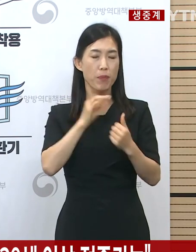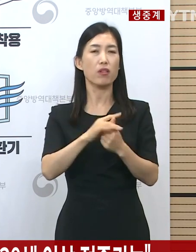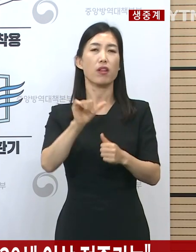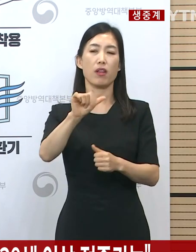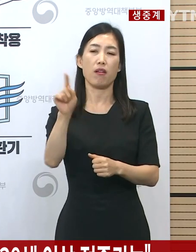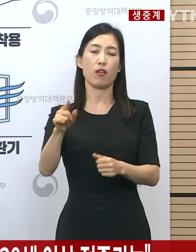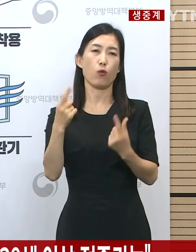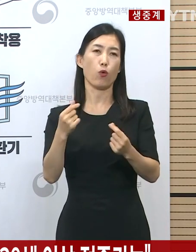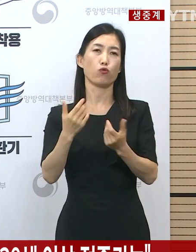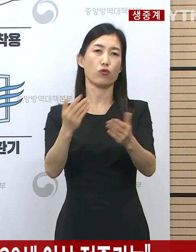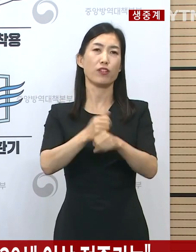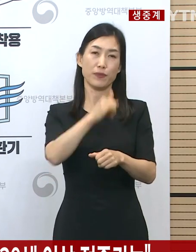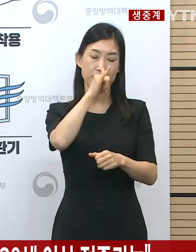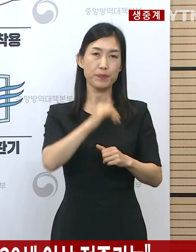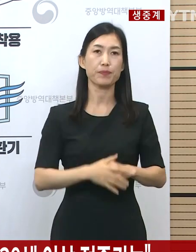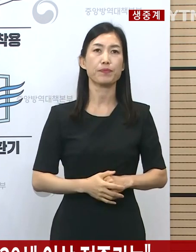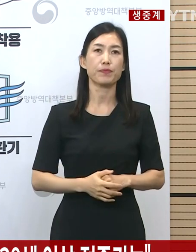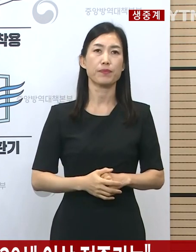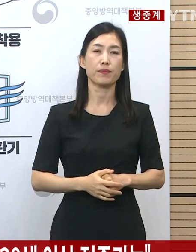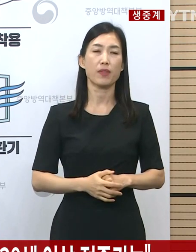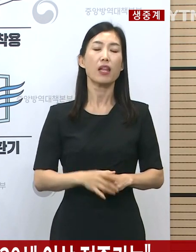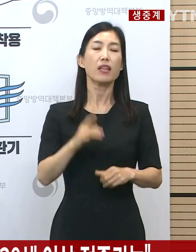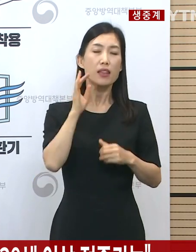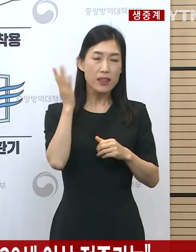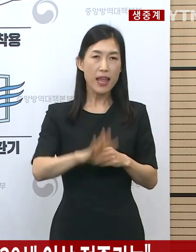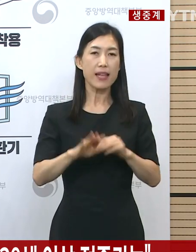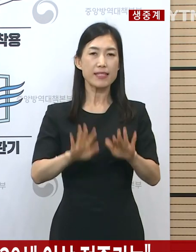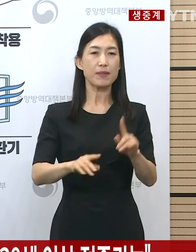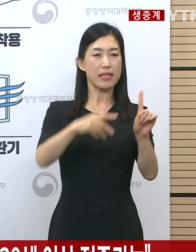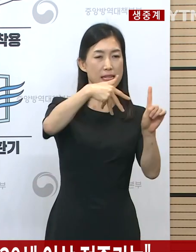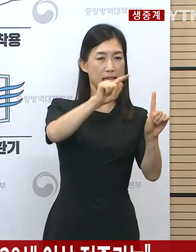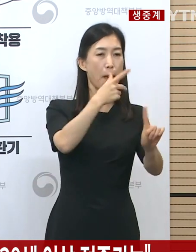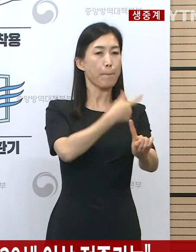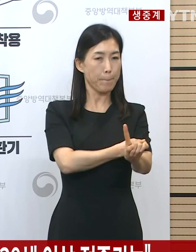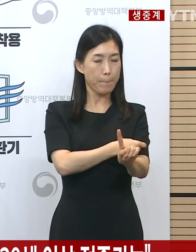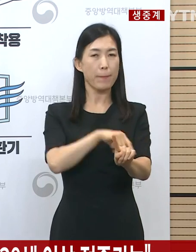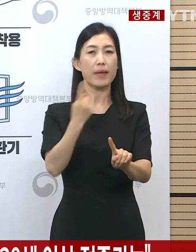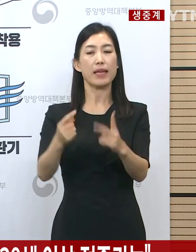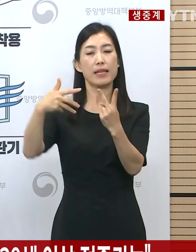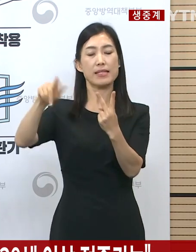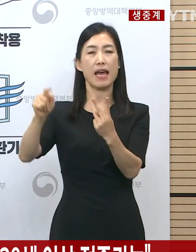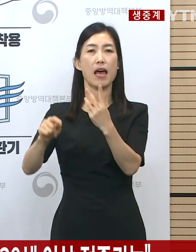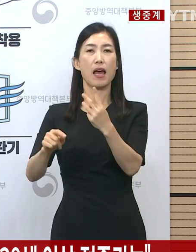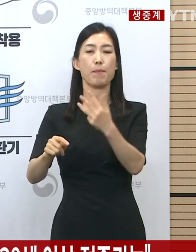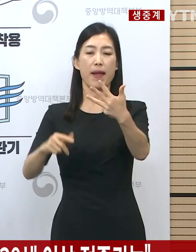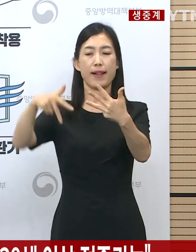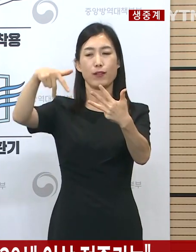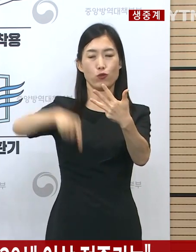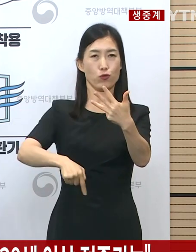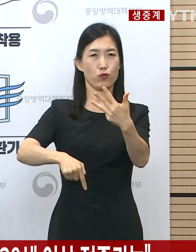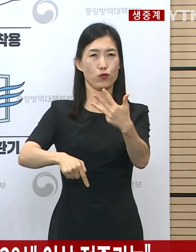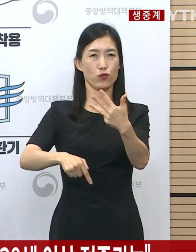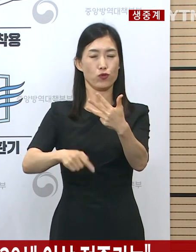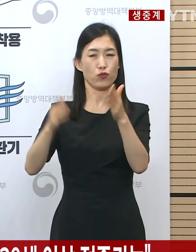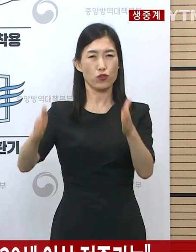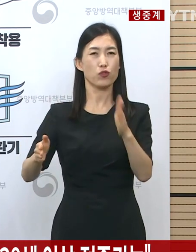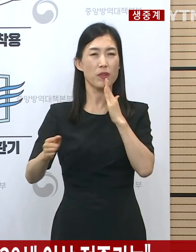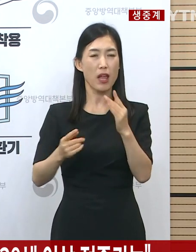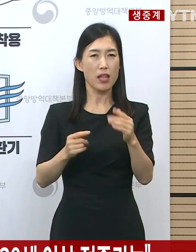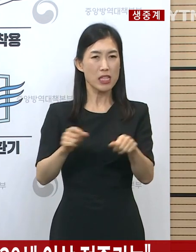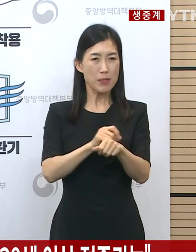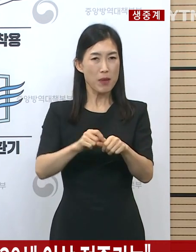유지하되 특별한 사정이 있는 경우에는 4주에서 12주 범위 내에서 2차 접종일을 조정할 수 있습니다.